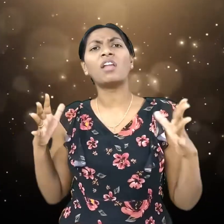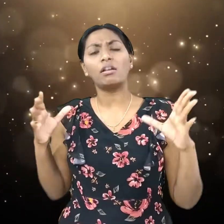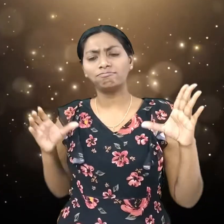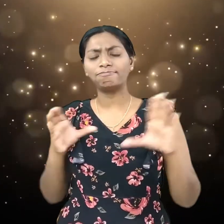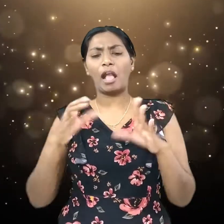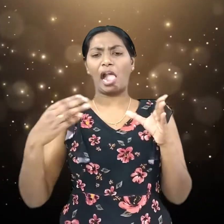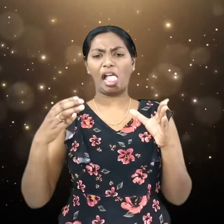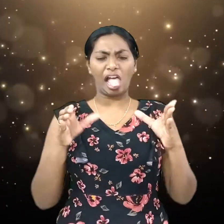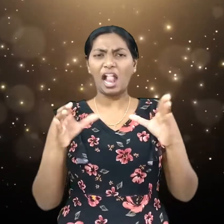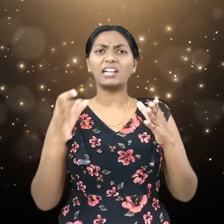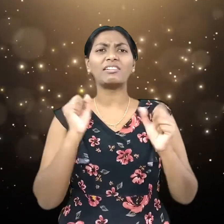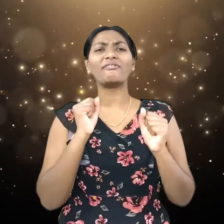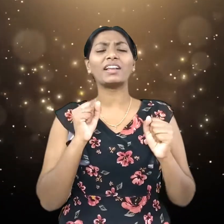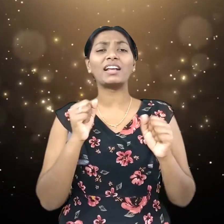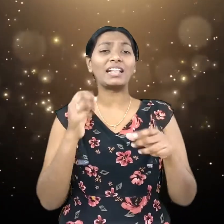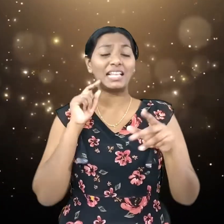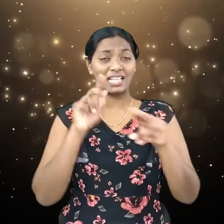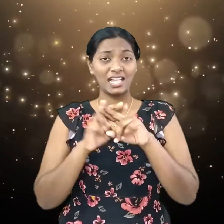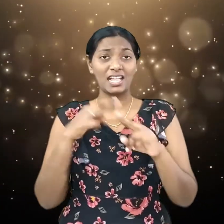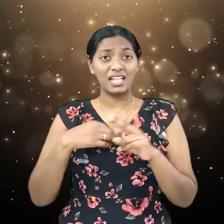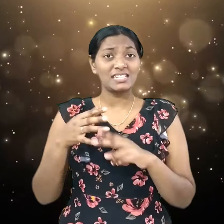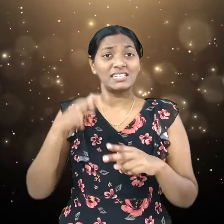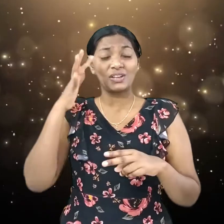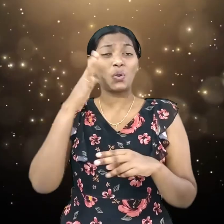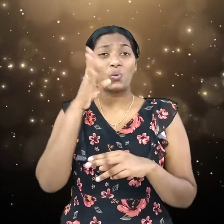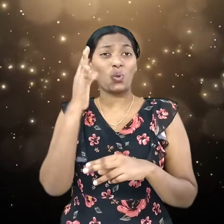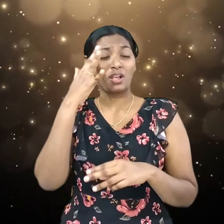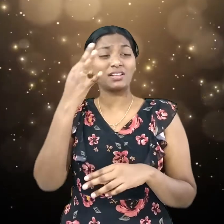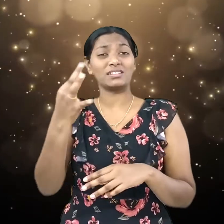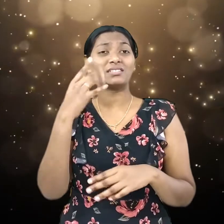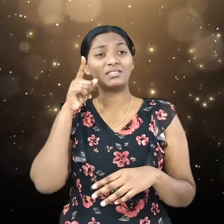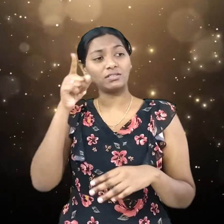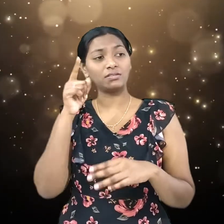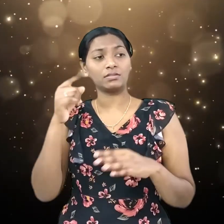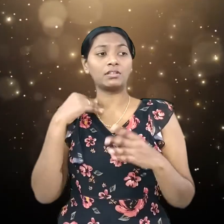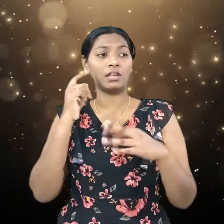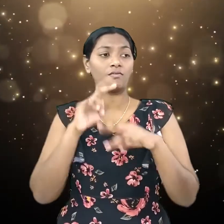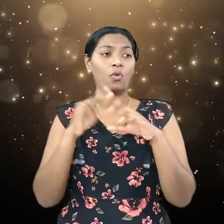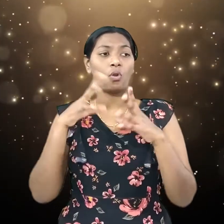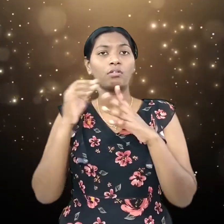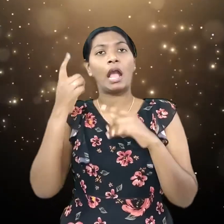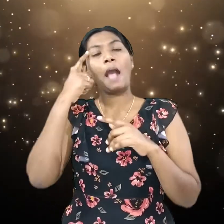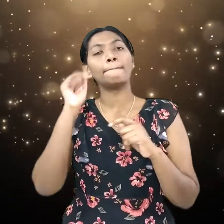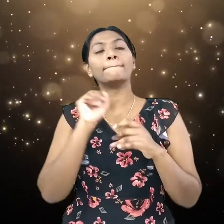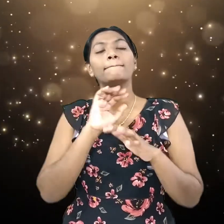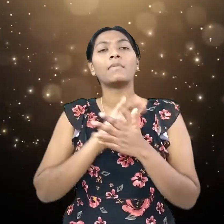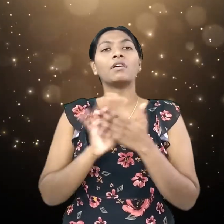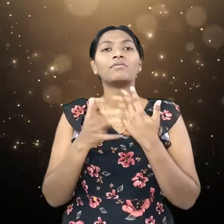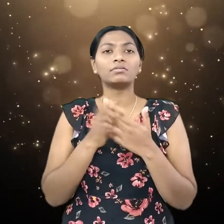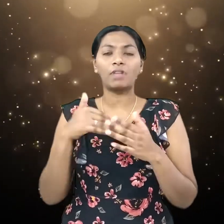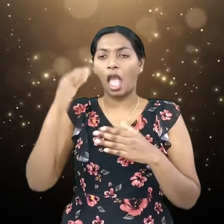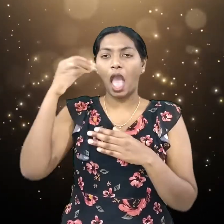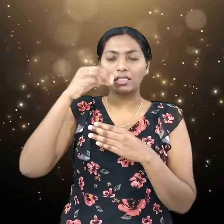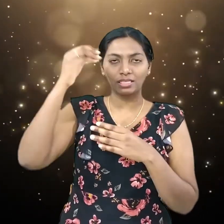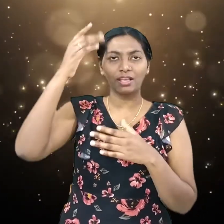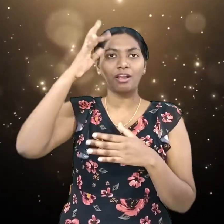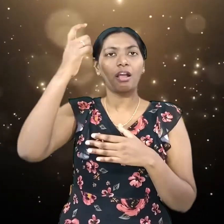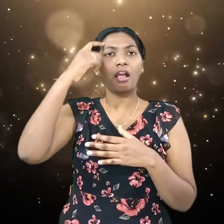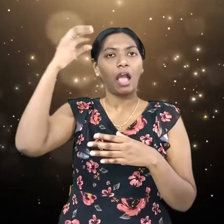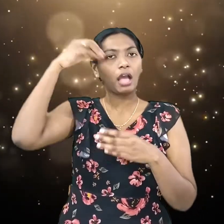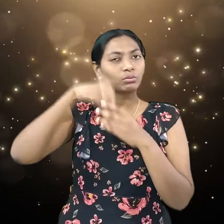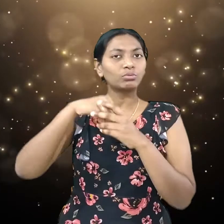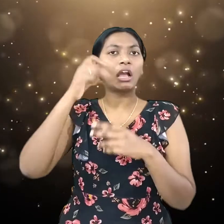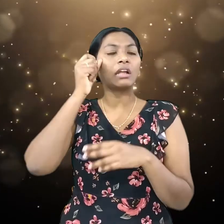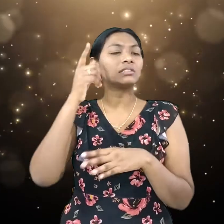हैं, परमेश्वर दिमाग के बाहर रह जाता, दिमाग भी काम करना बंद कर देता, कुछ अंदर नहीं जाता, कुछ बाहर नहीं जाता। बोले ये समझ में नहीं आता, मैंने कि वो कहते